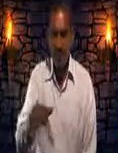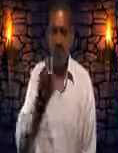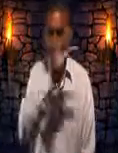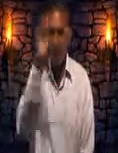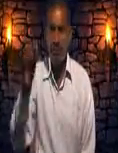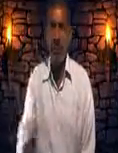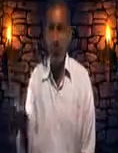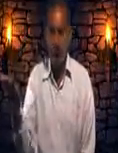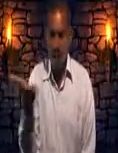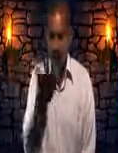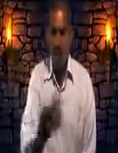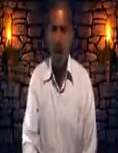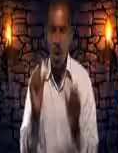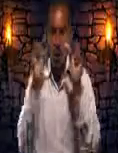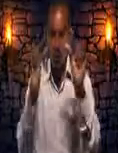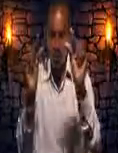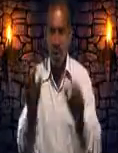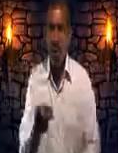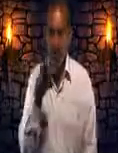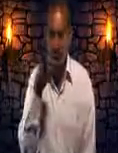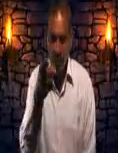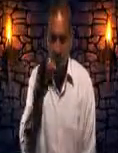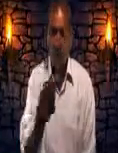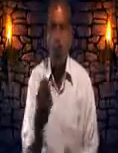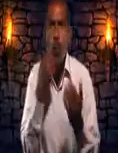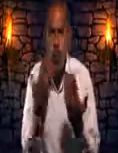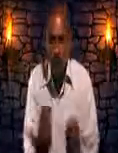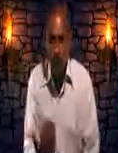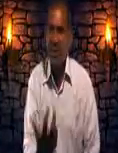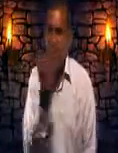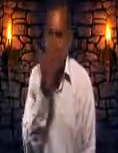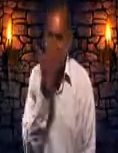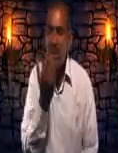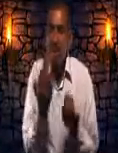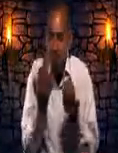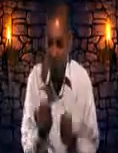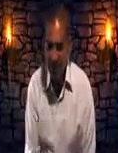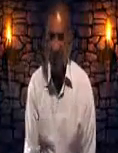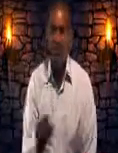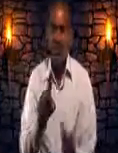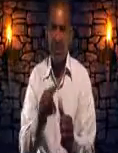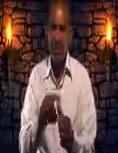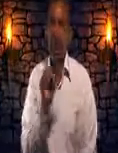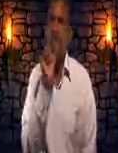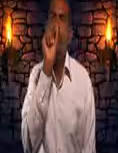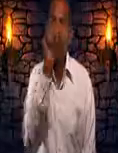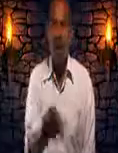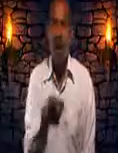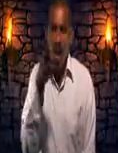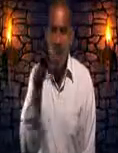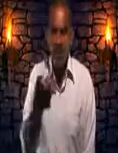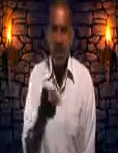வசனம் 19, அவர்களை நோக்கி, உங்கள் குமாரன் குருடனாய் பிறந்தான் என்று